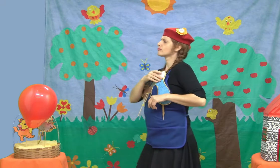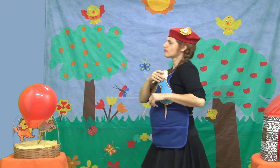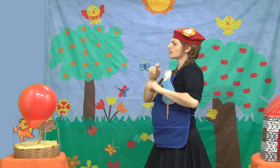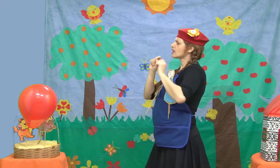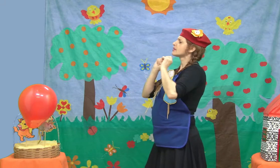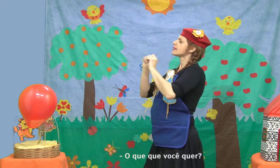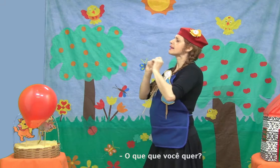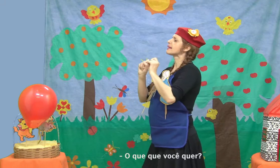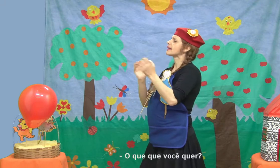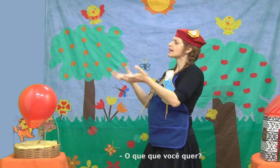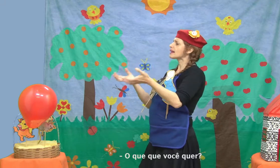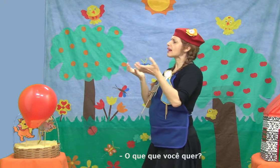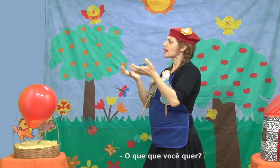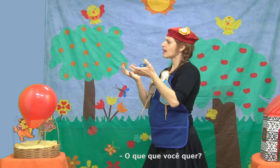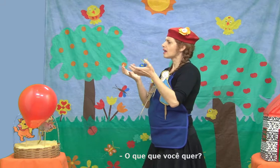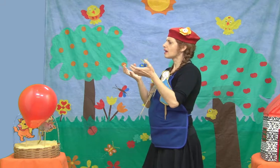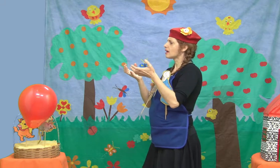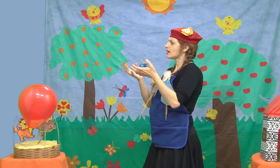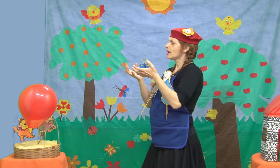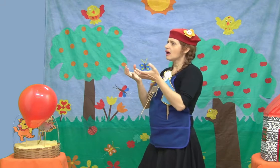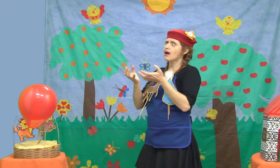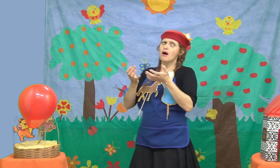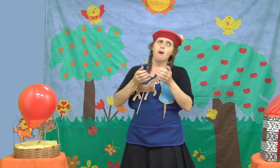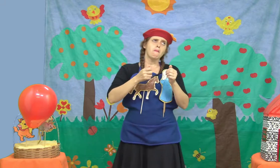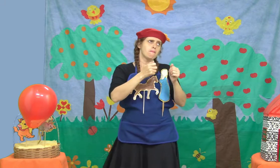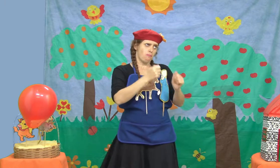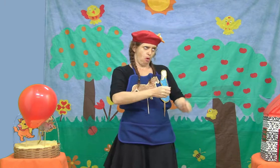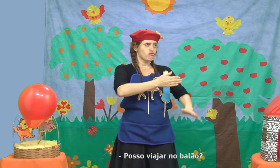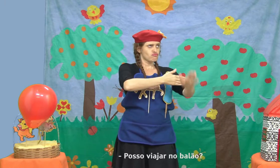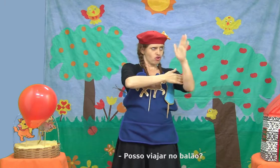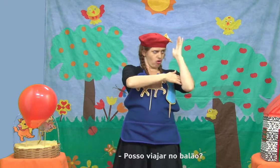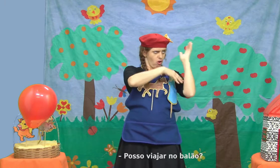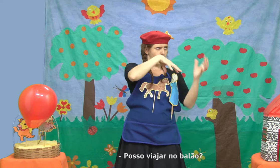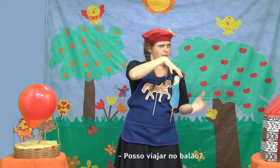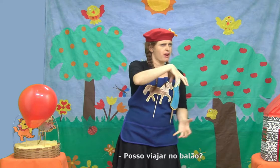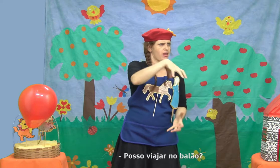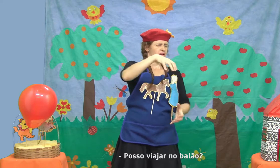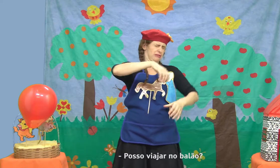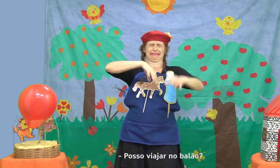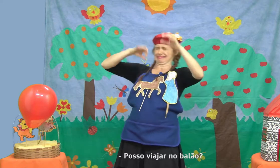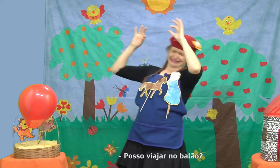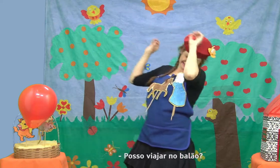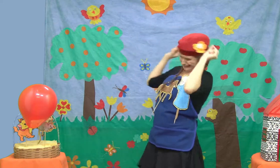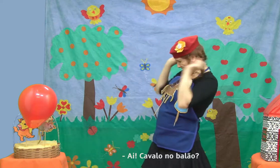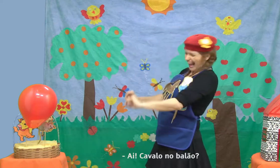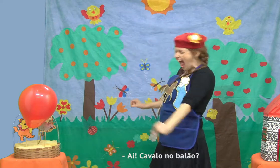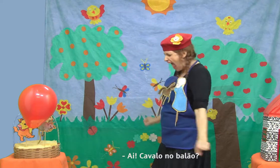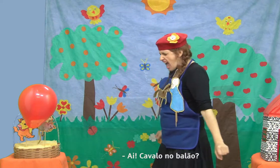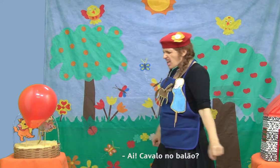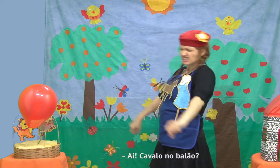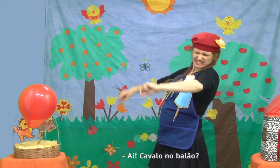que você quer consumir jó no bolo a i